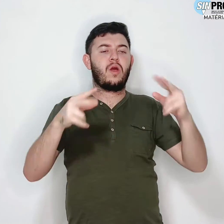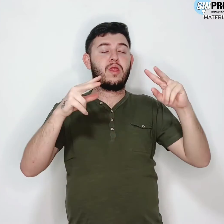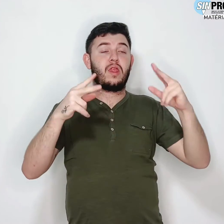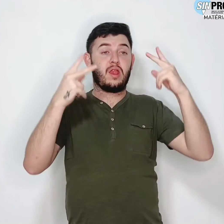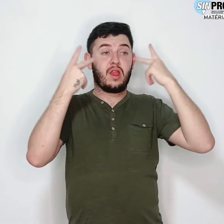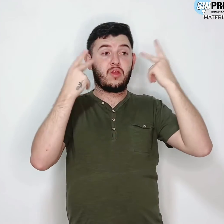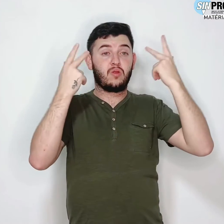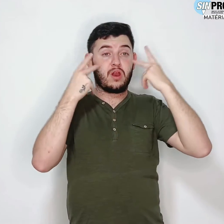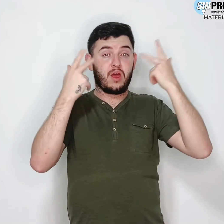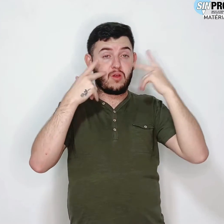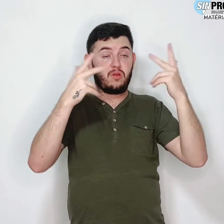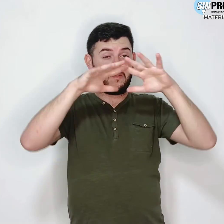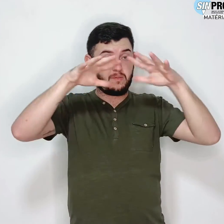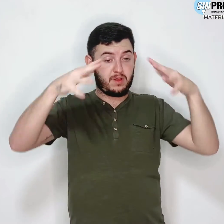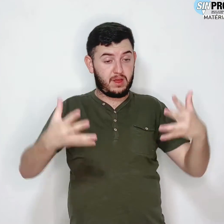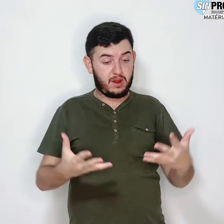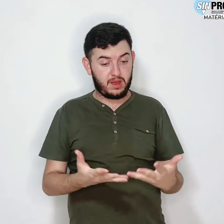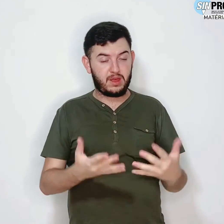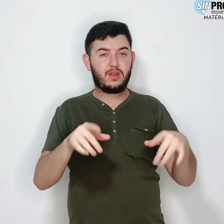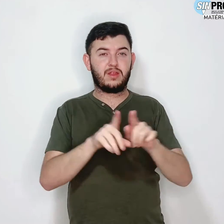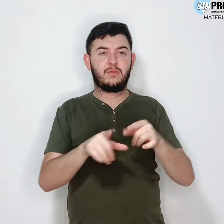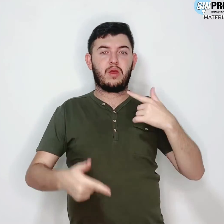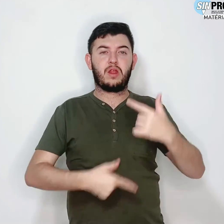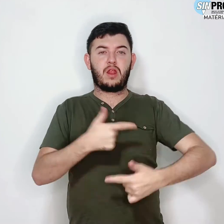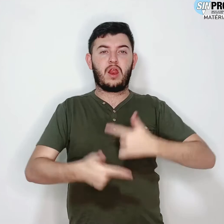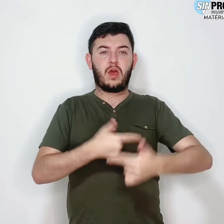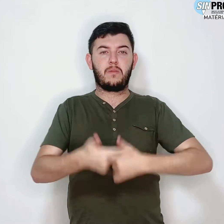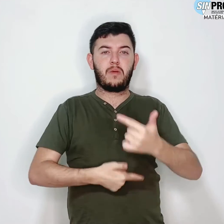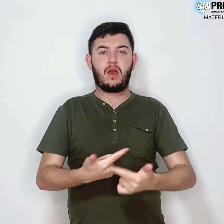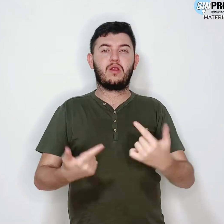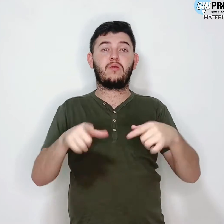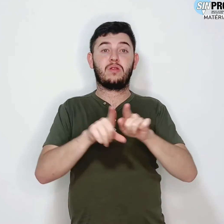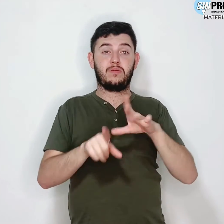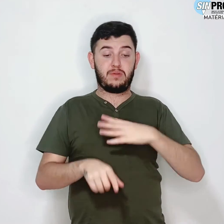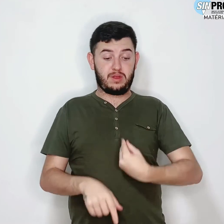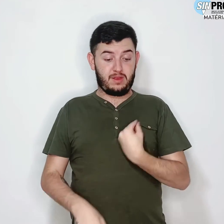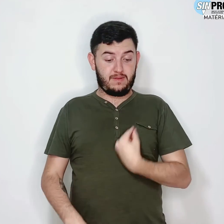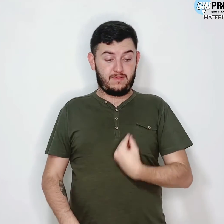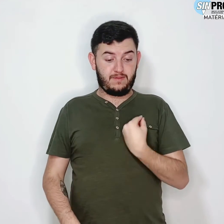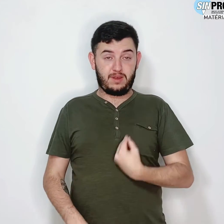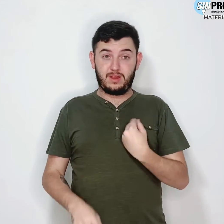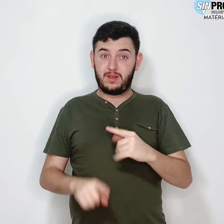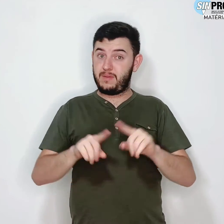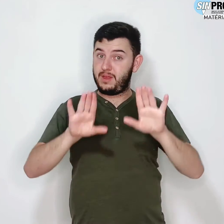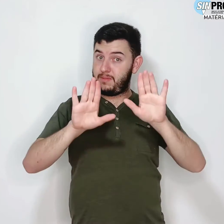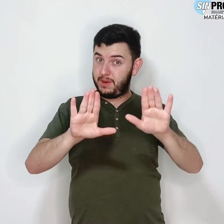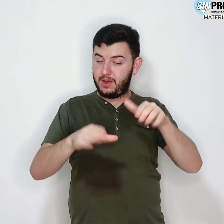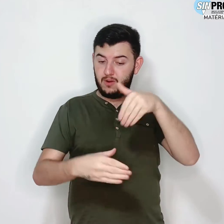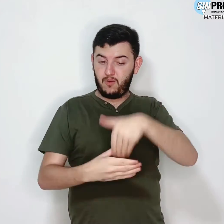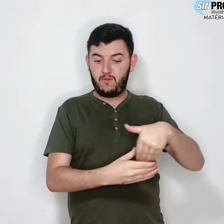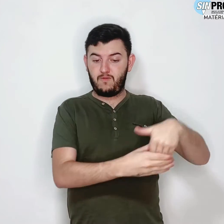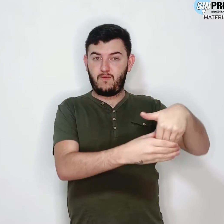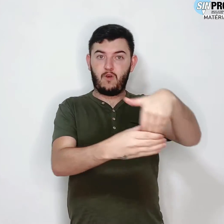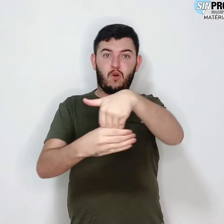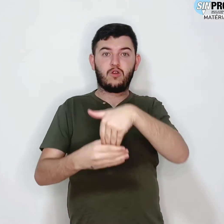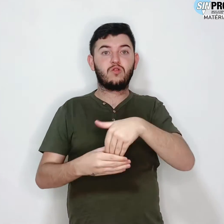do trabalho e da própria vida, o voto representa uma resistência. No Brasil,